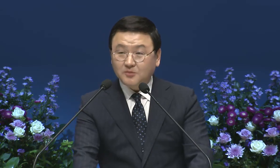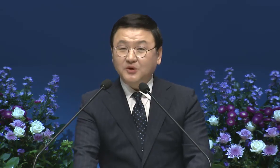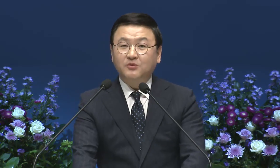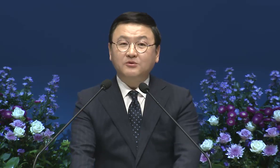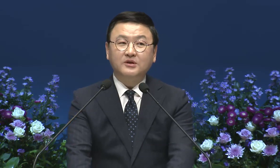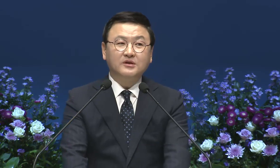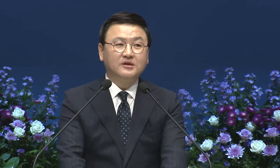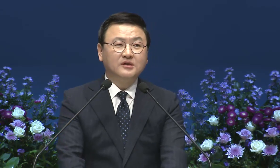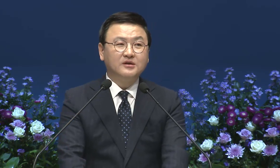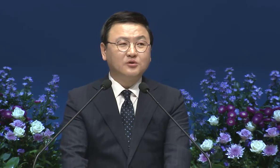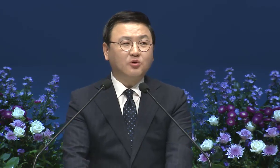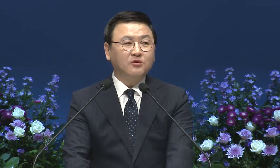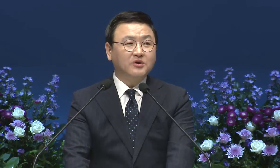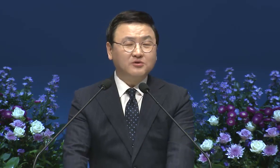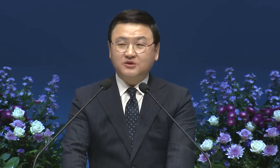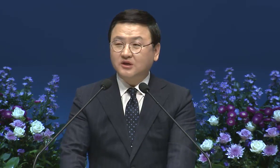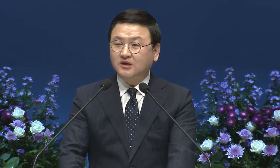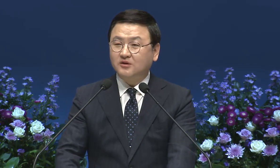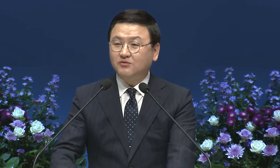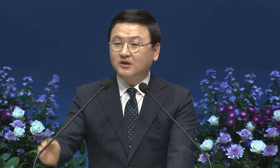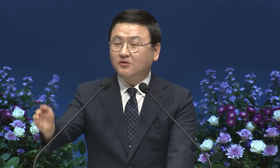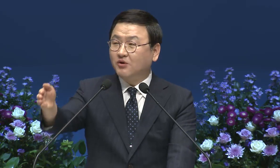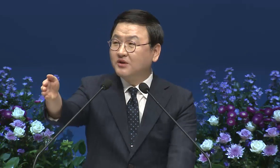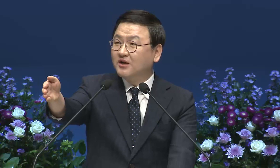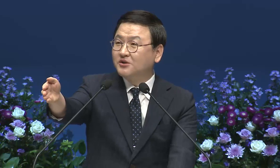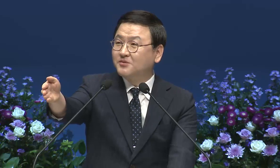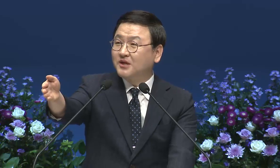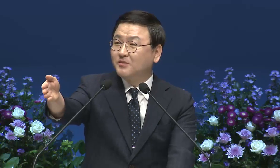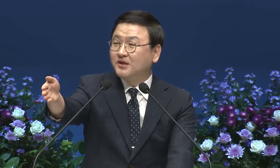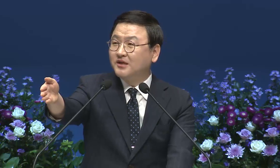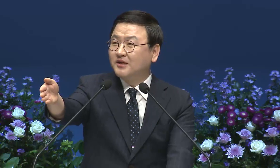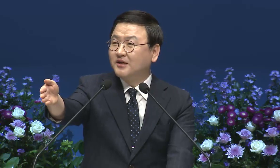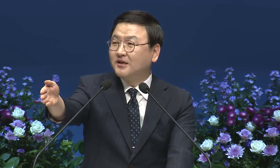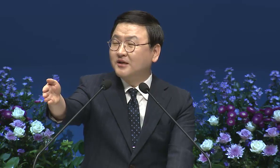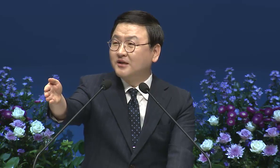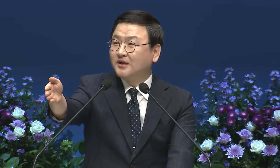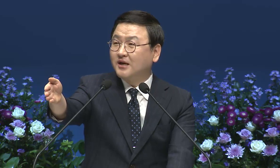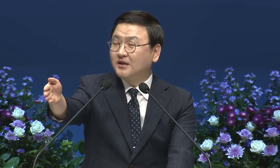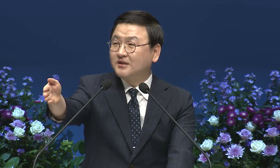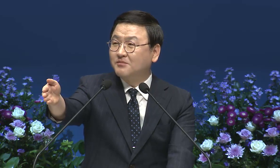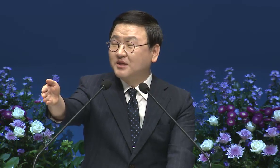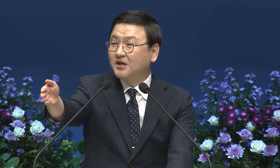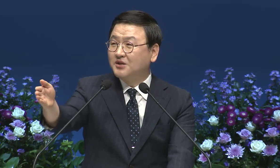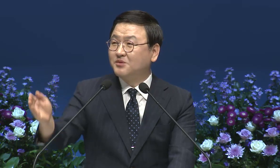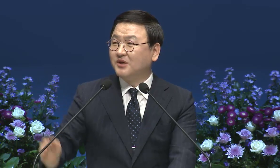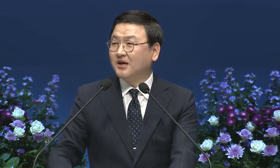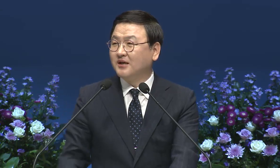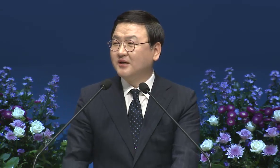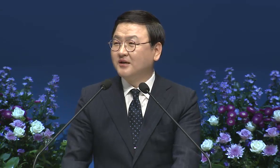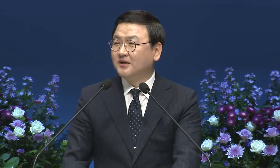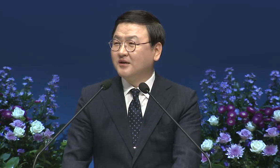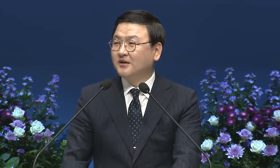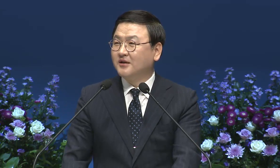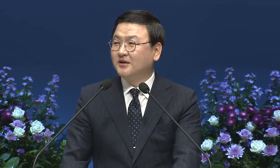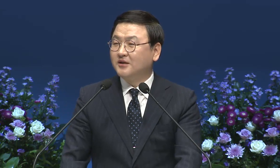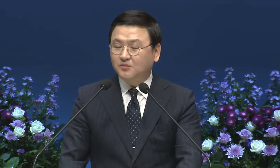특별히 오늘 통역해 주실 우리 권나연 집사님이 강대상 밑에 있습니다.